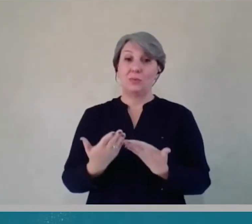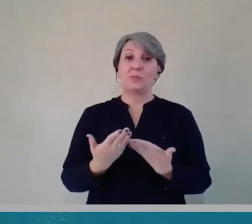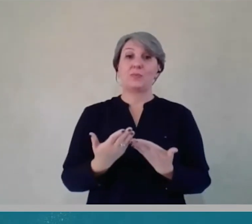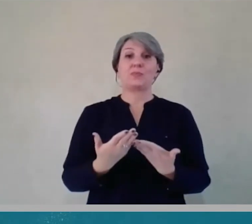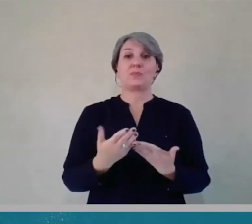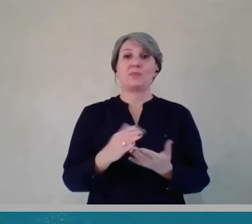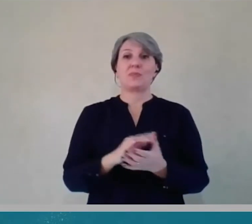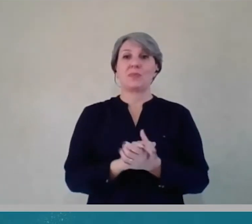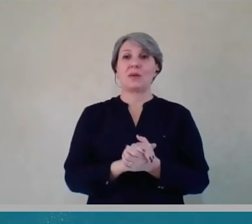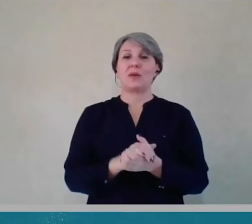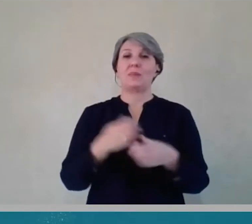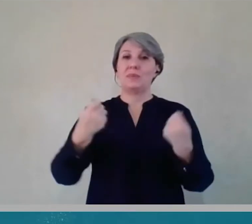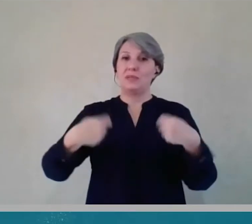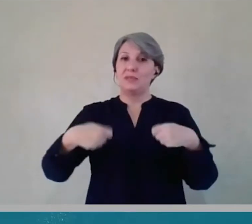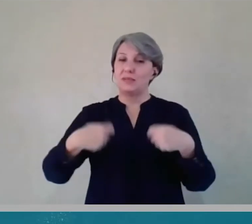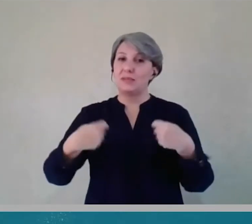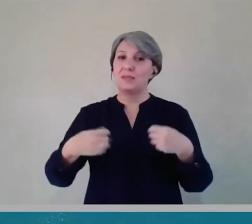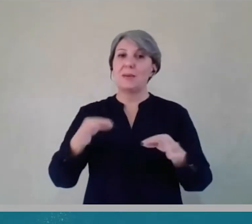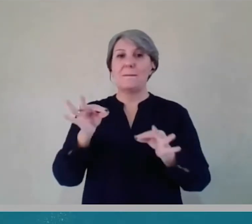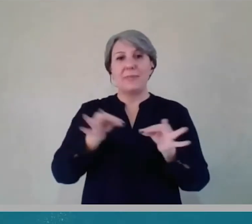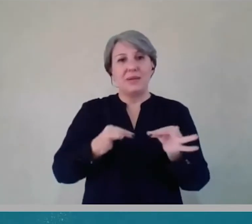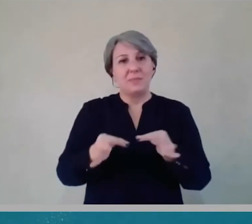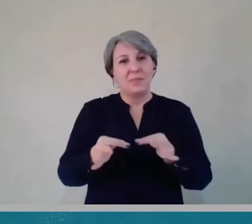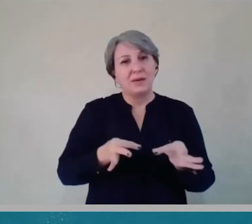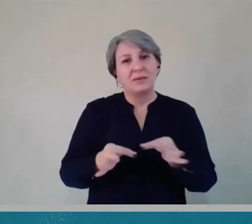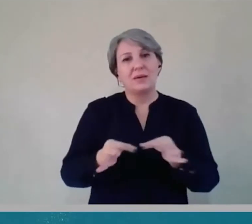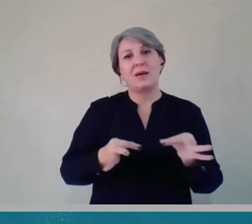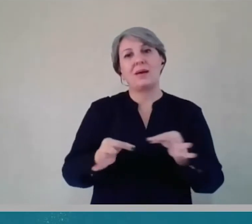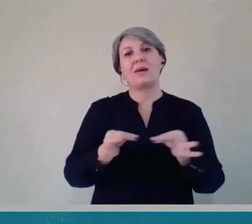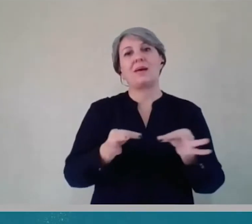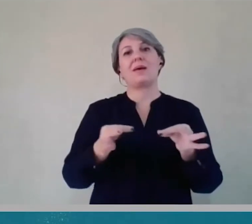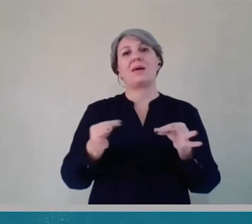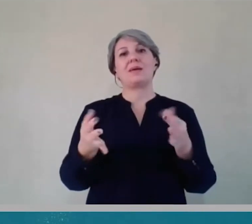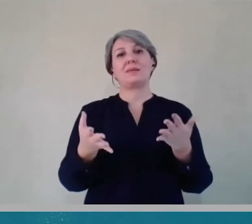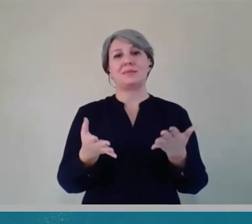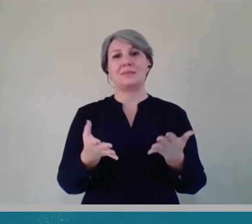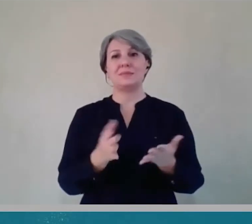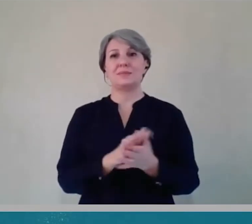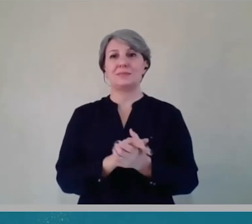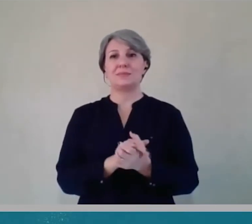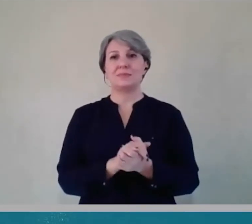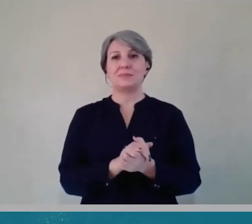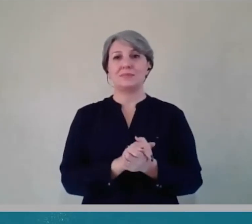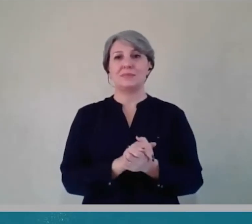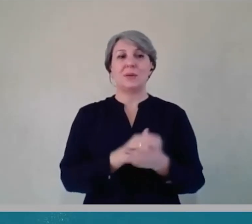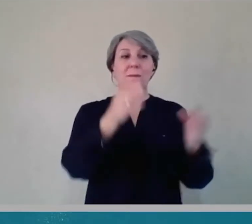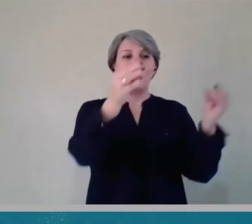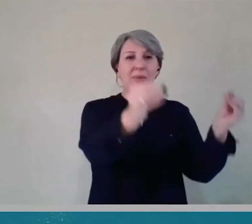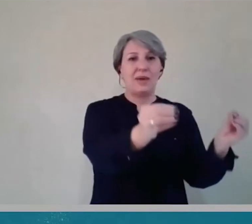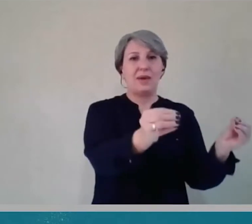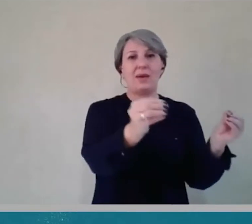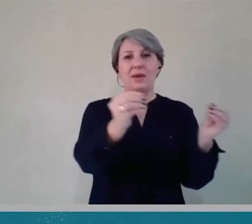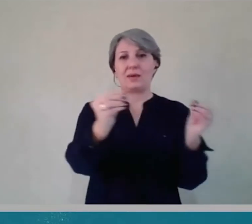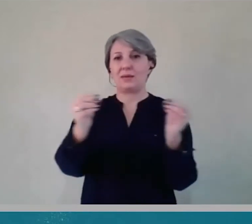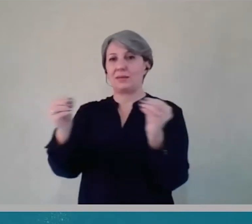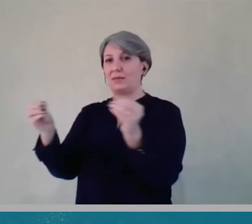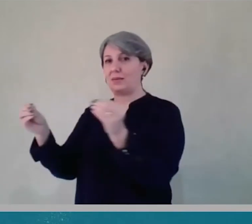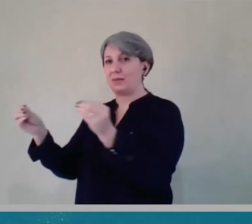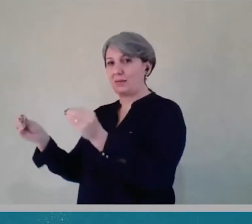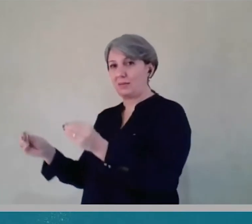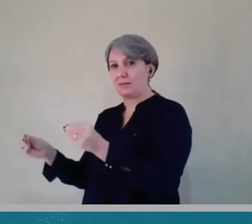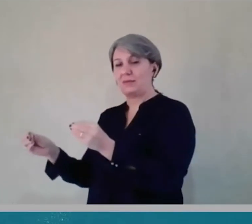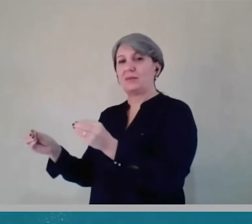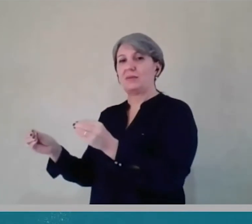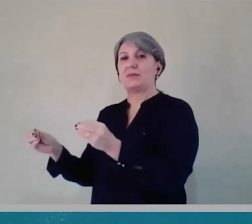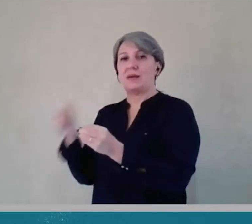para ser introduzida para as bodas com o rei, precisa ter a segunda veste. E a